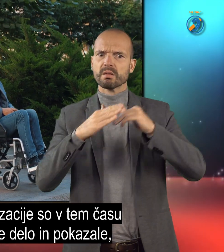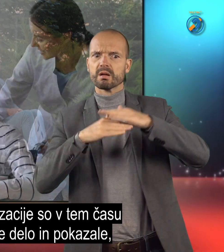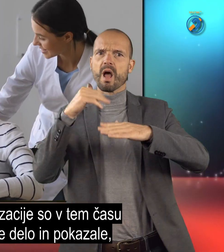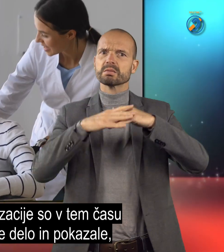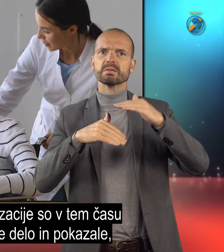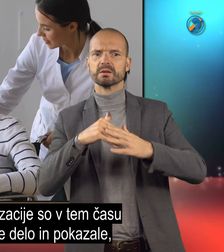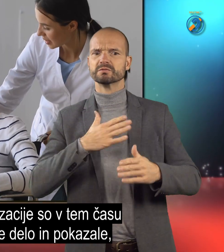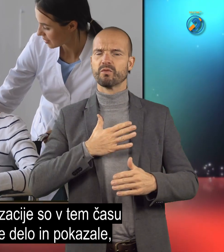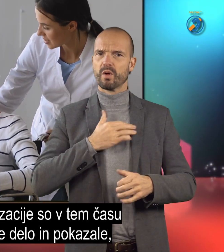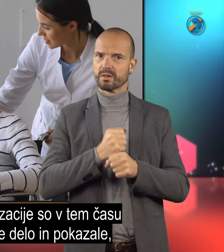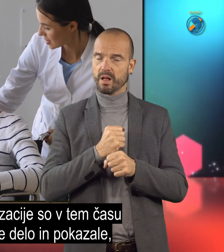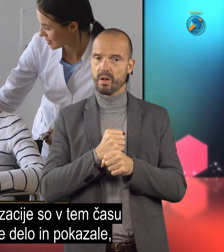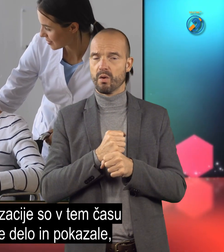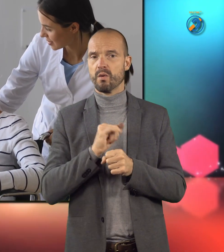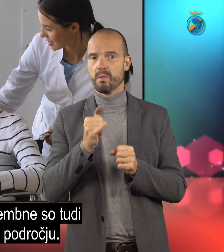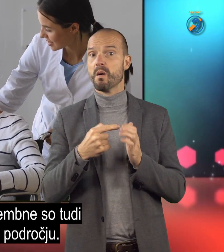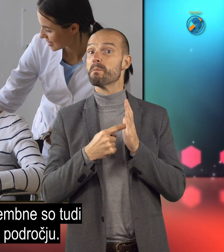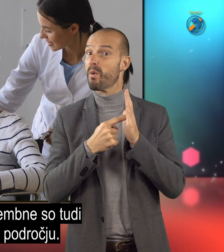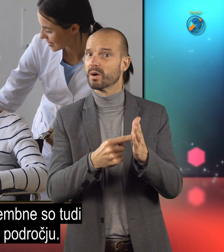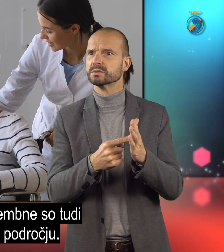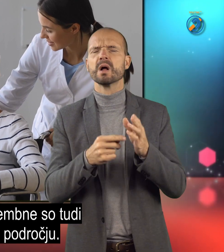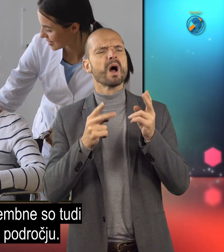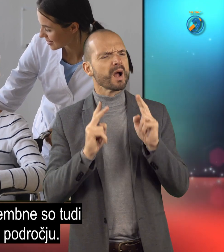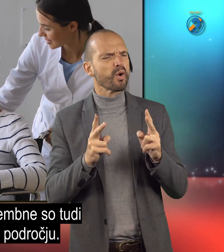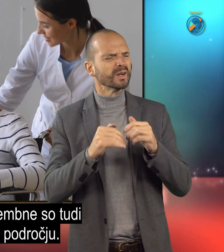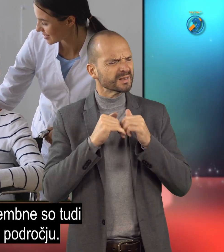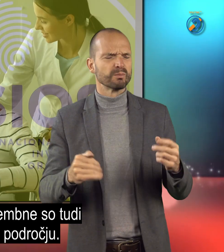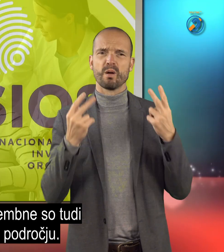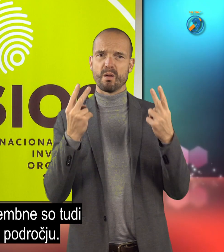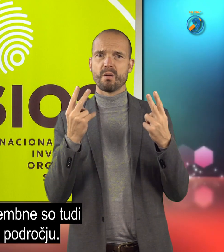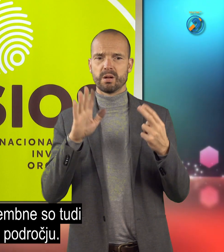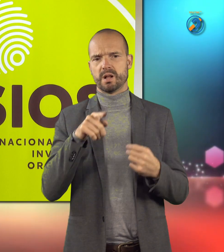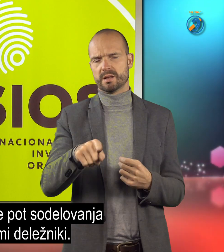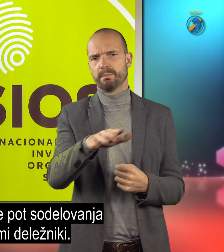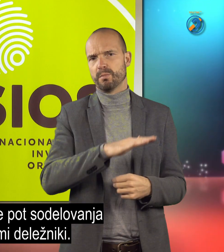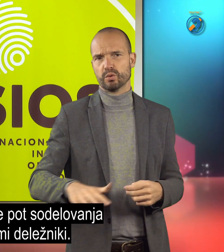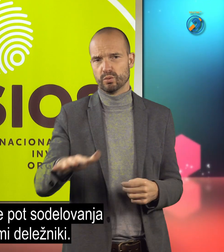svoje delo, so pokazale, kako pomembne so tudi na tem področju.